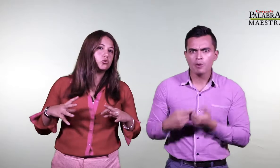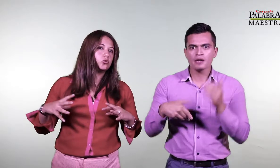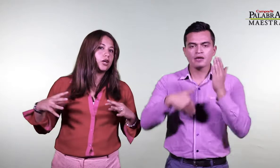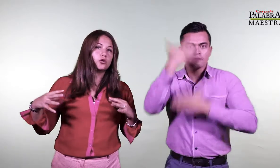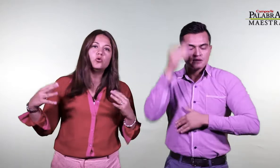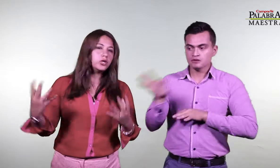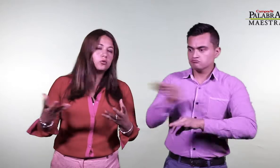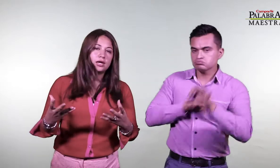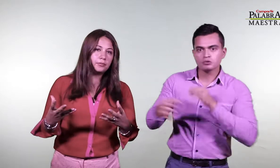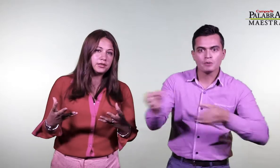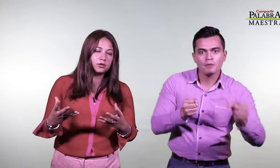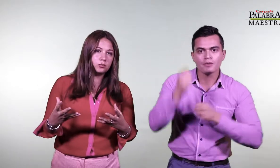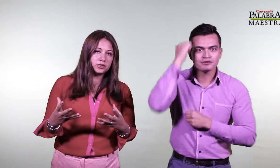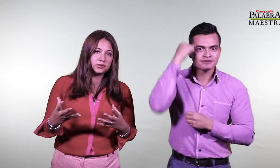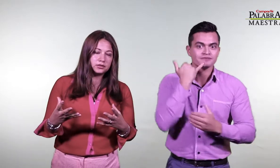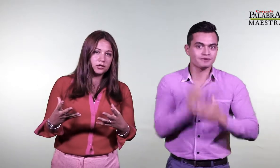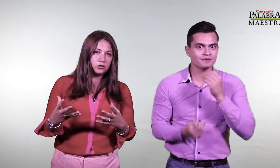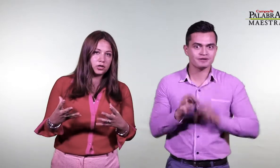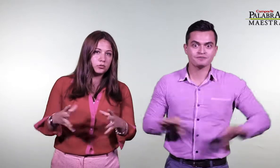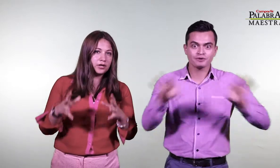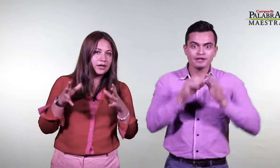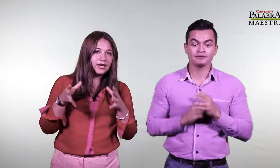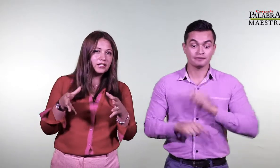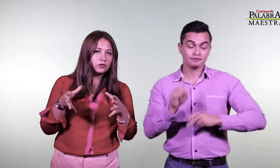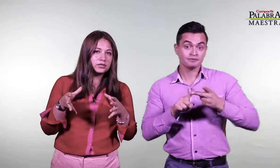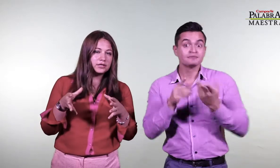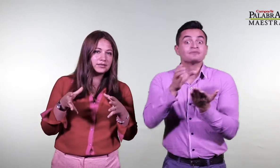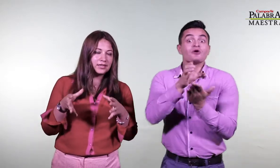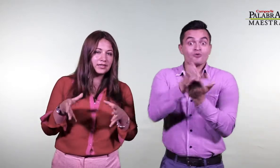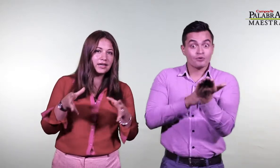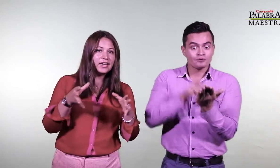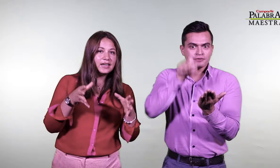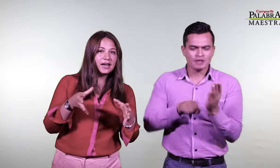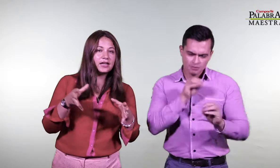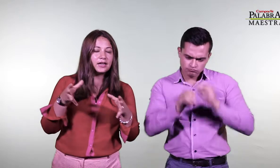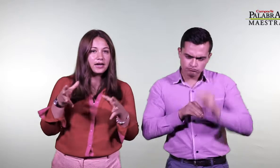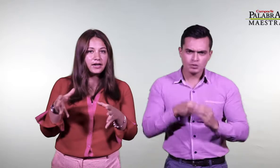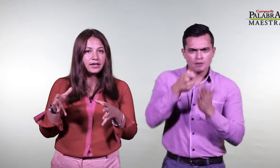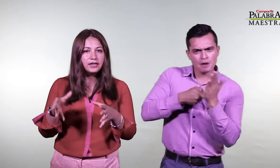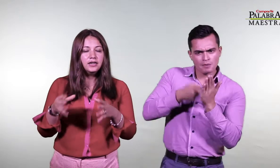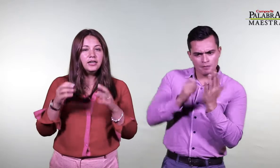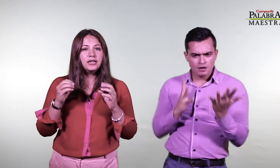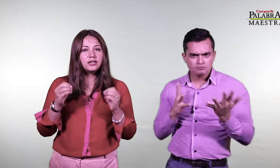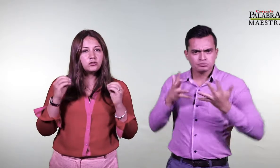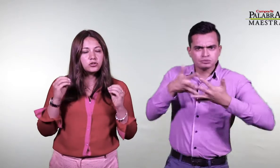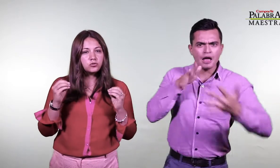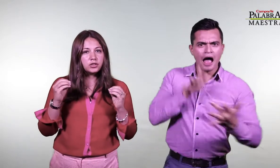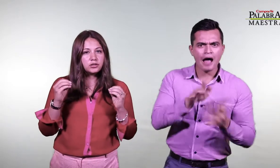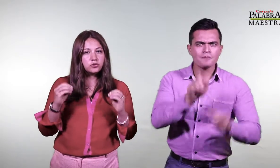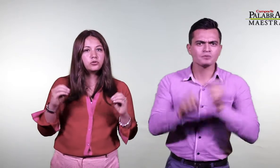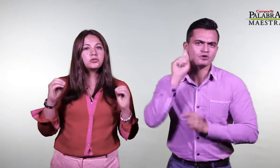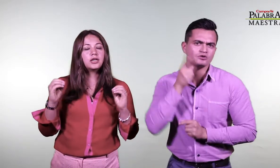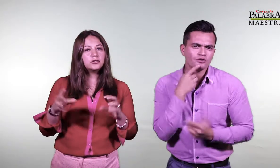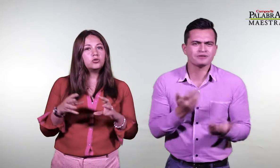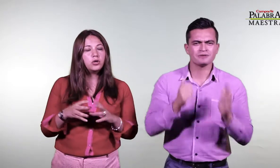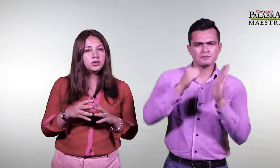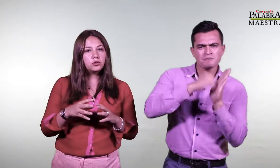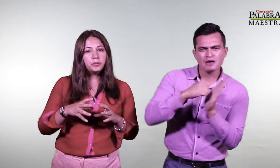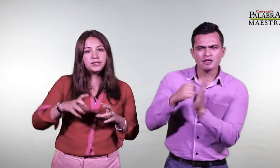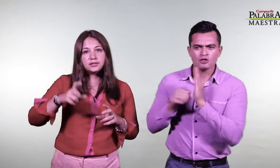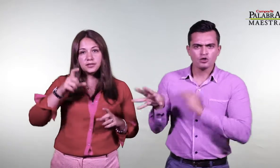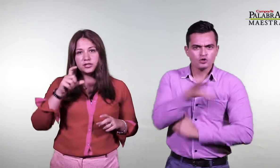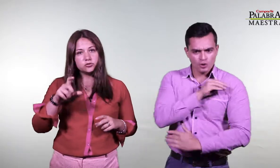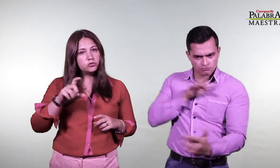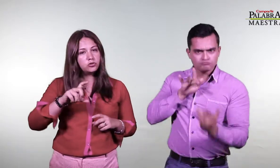que reestructurar curricularmente completamente el colegio para ver qué es lo que se enseña en cada área y que los estudiantes sordos tengan todas